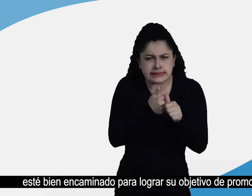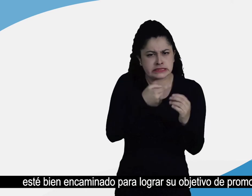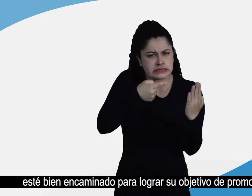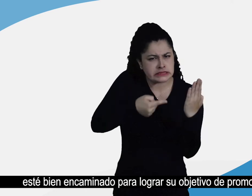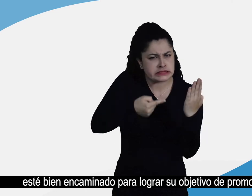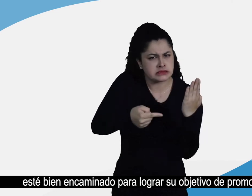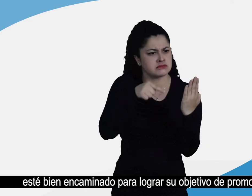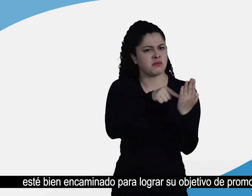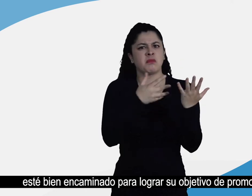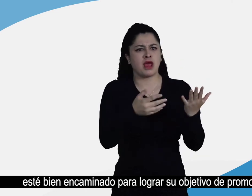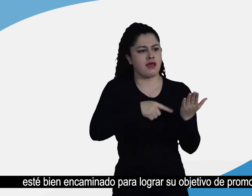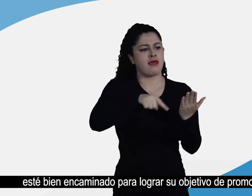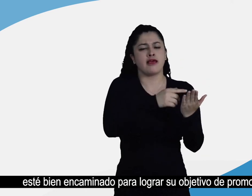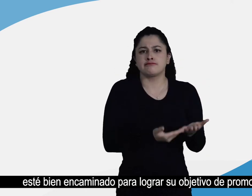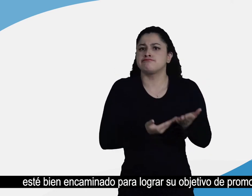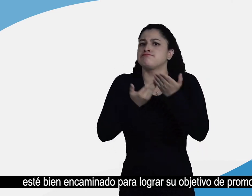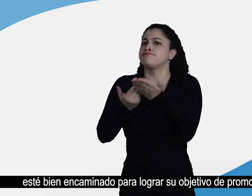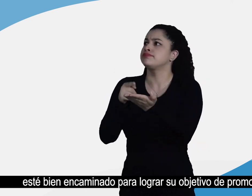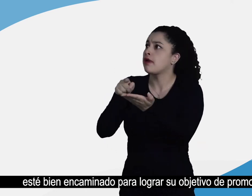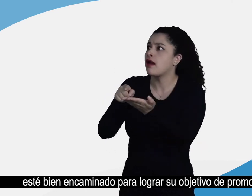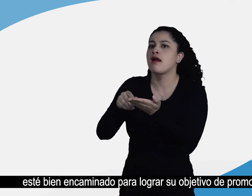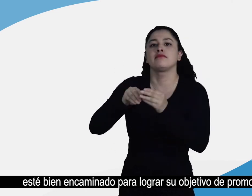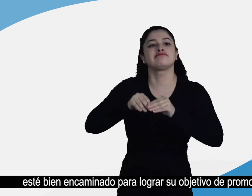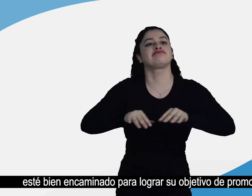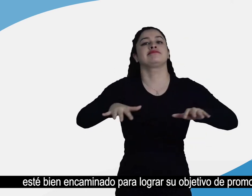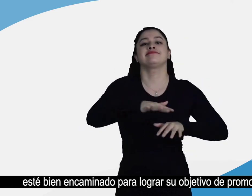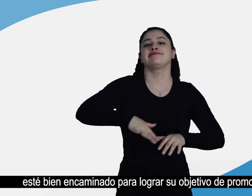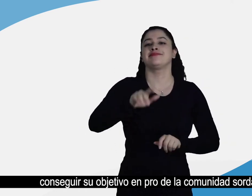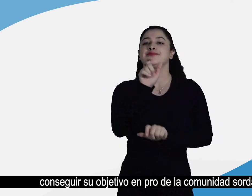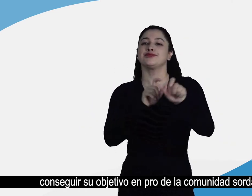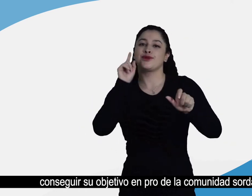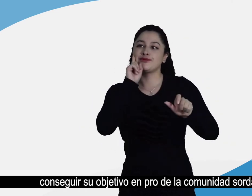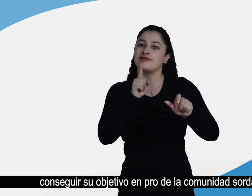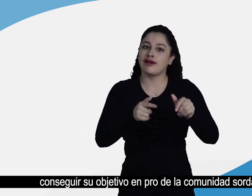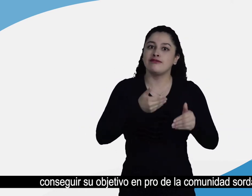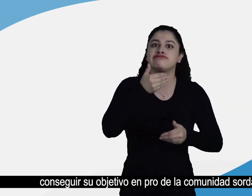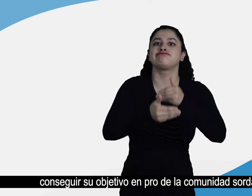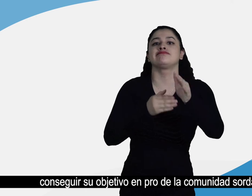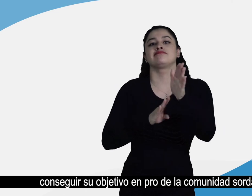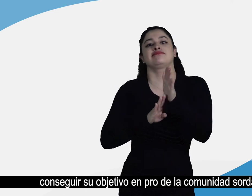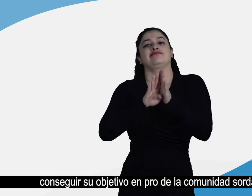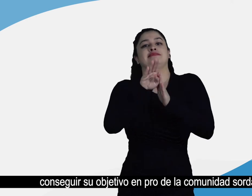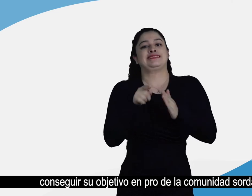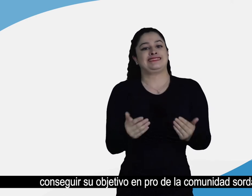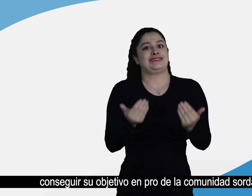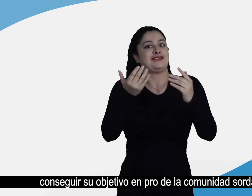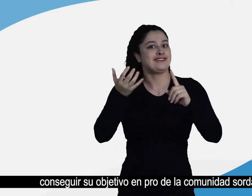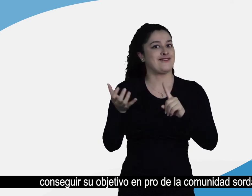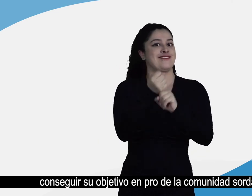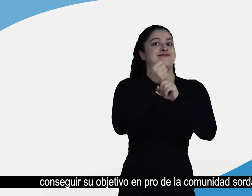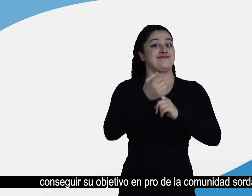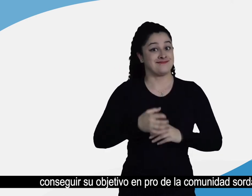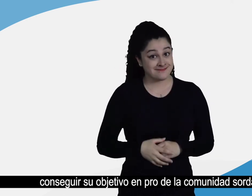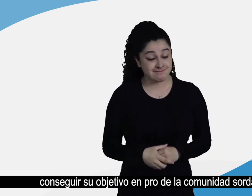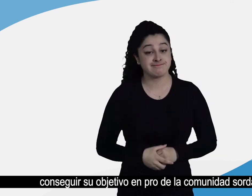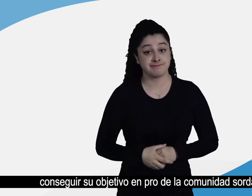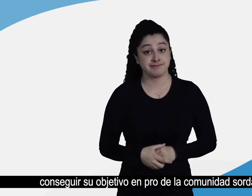lograr su objetivo de promoción y conseguir su objetivo en pro de la comunidad